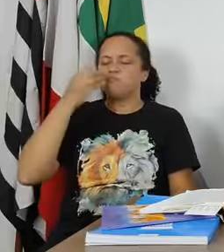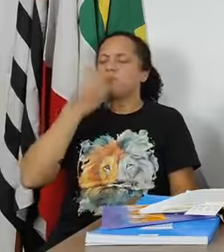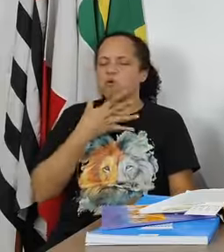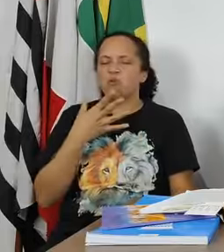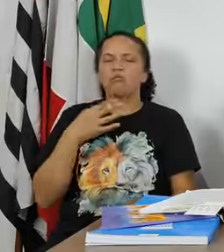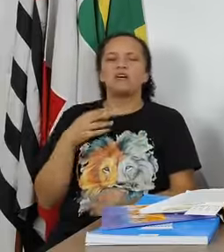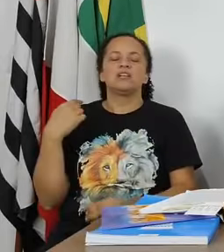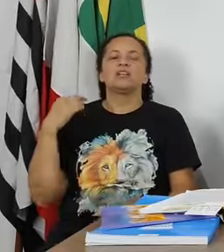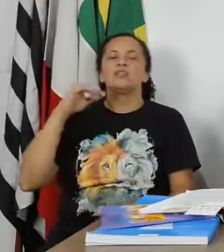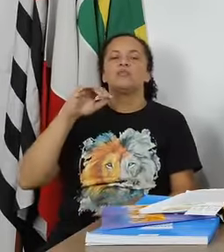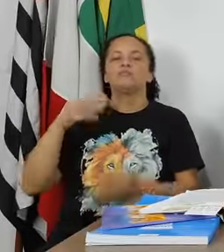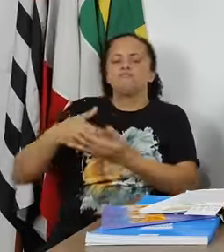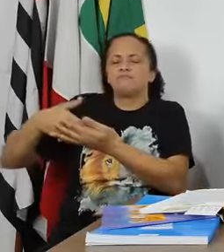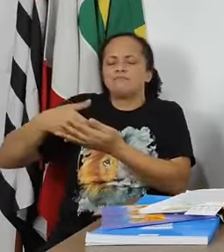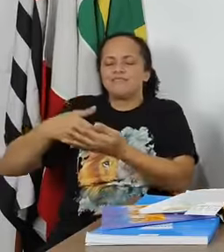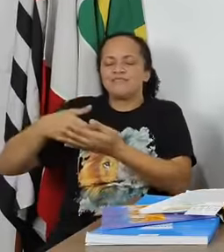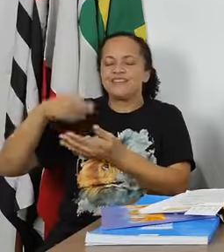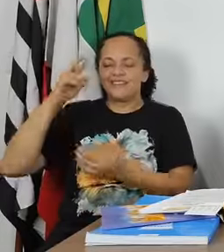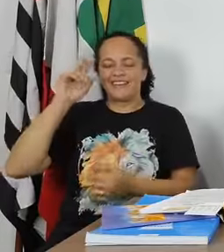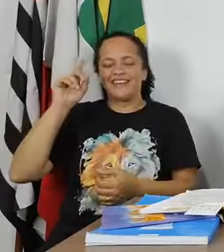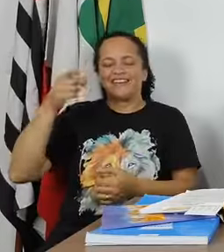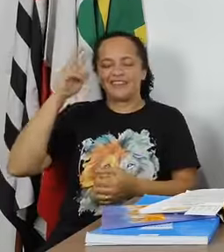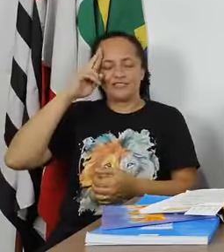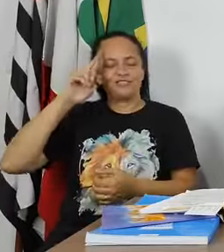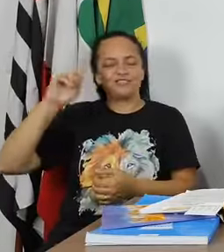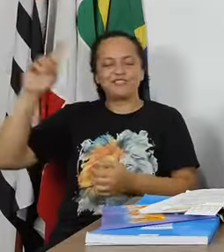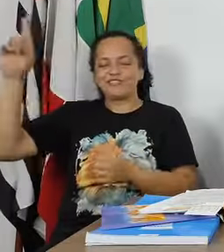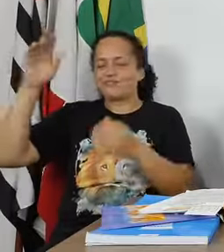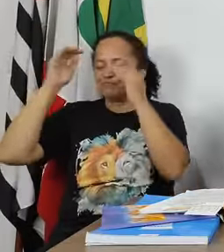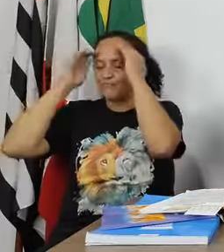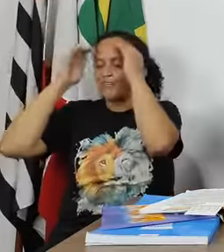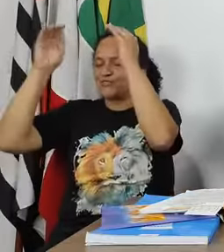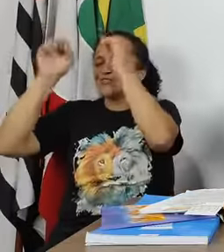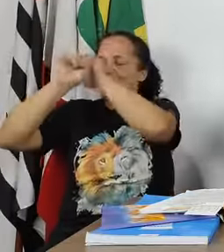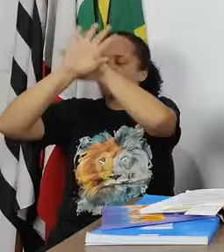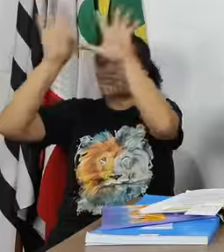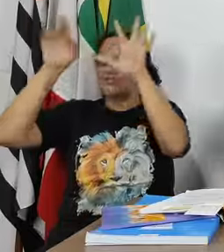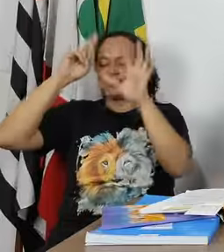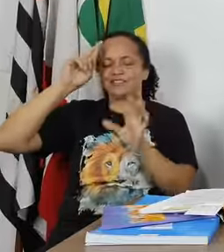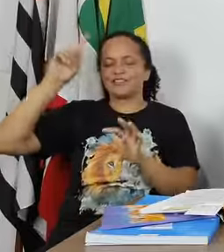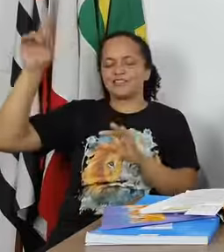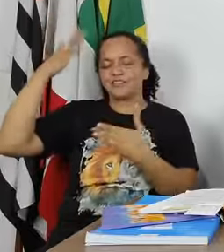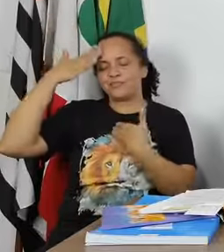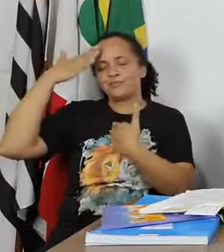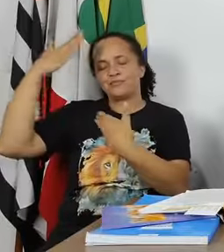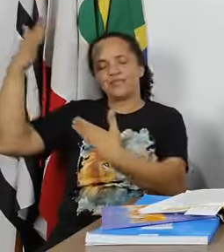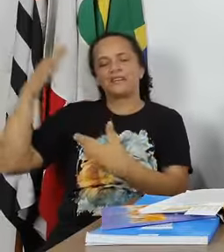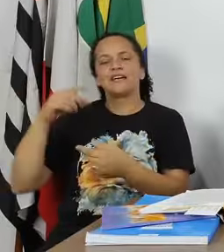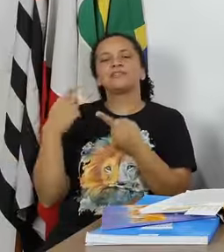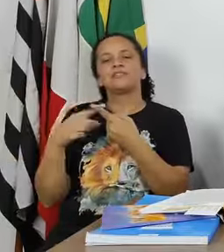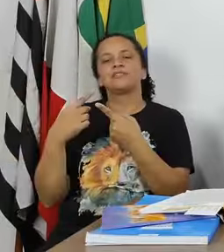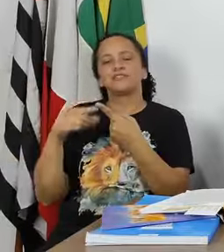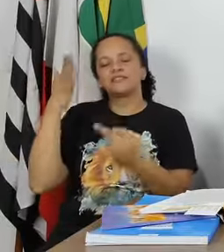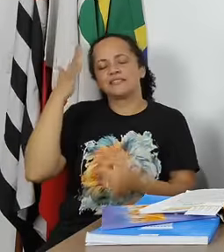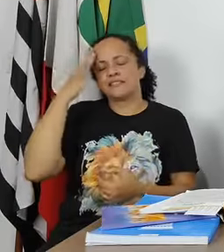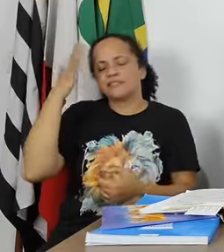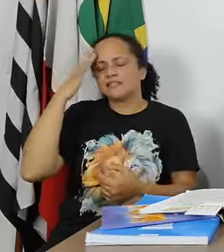o João Pedro sarado, curado, para a honra e glória do Senhor, Pai. Obrigado, Senhor, porque sabemos que o Senhor